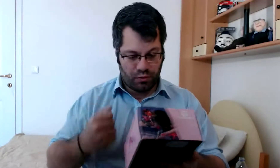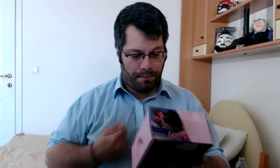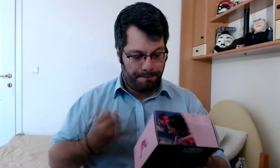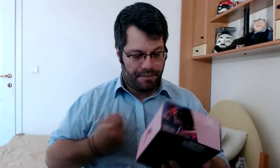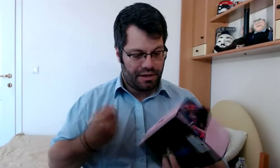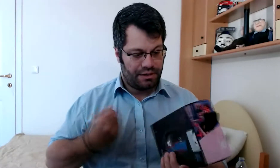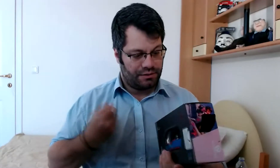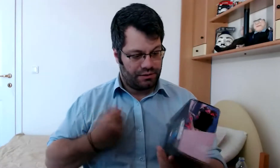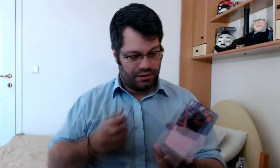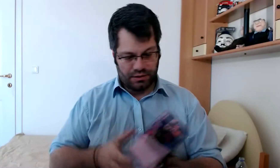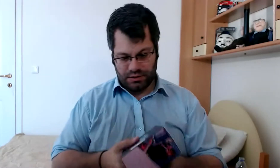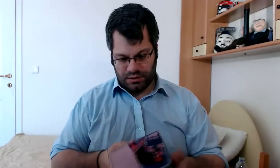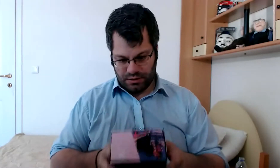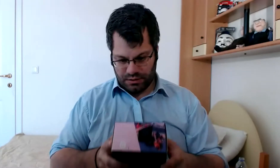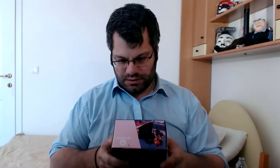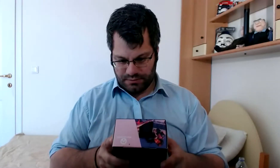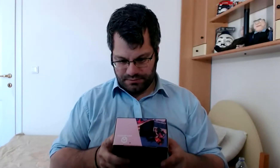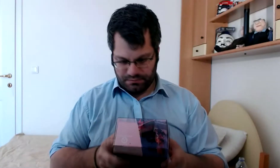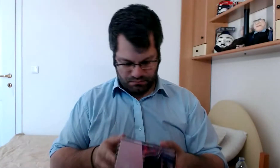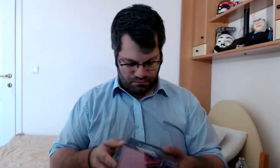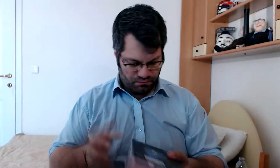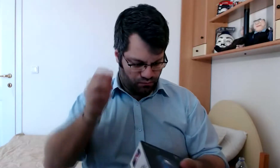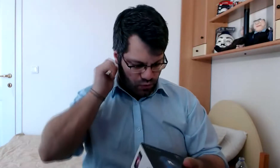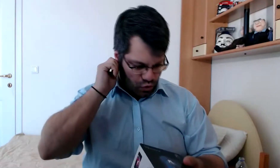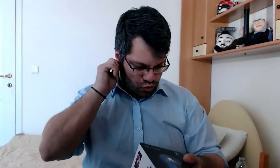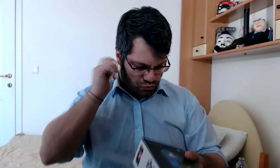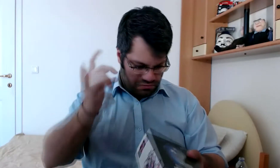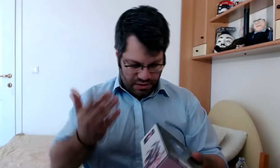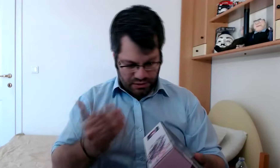Είναι από το παιχνίδι, που είναι το όνομά του.